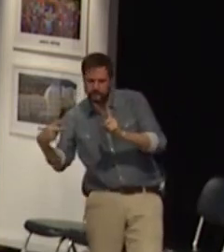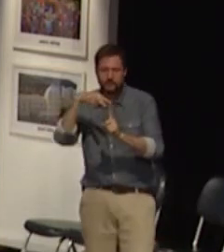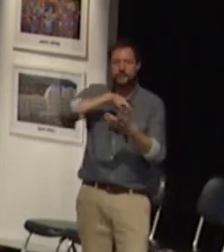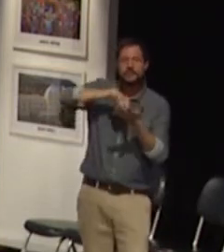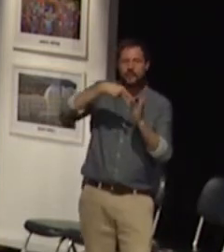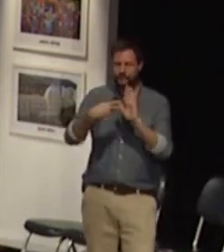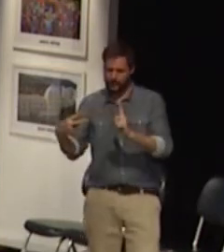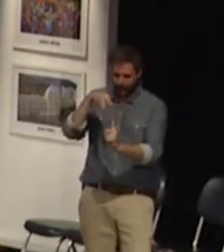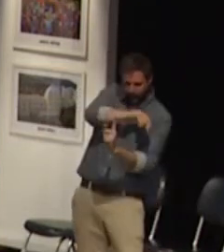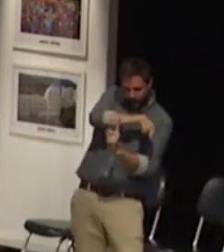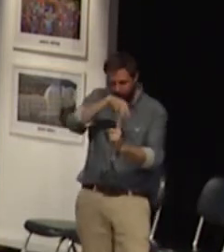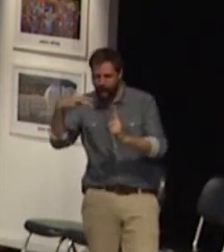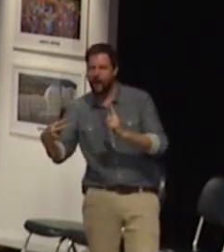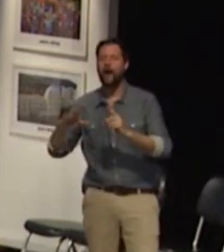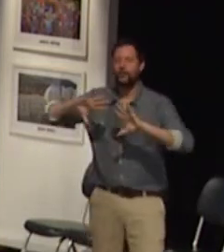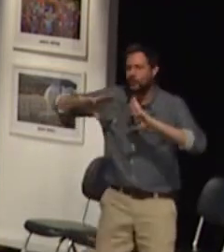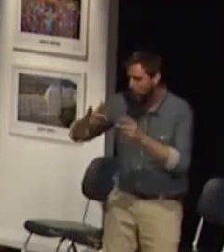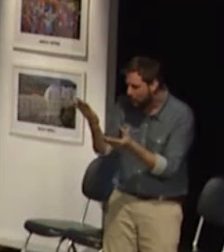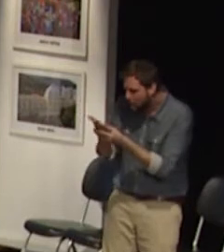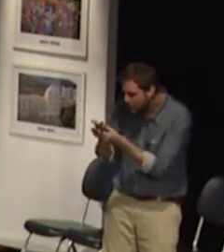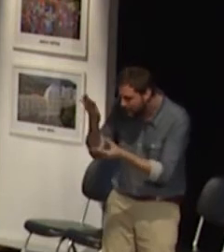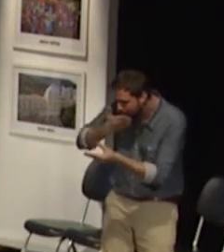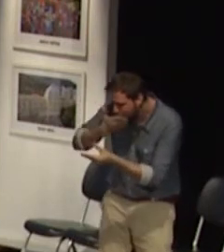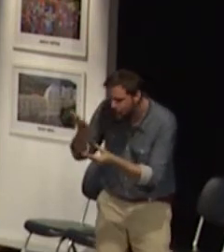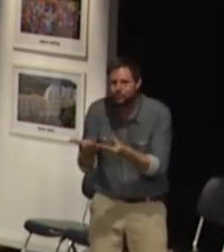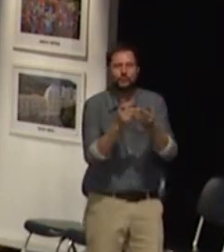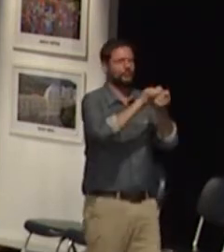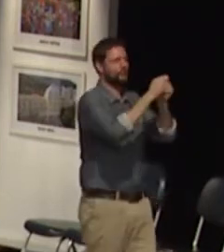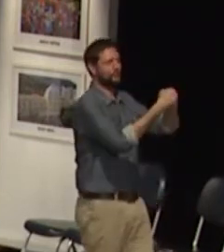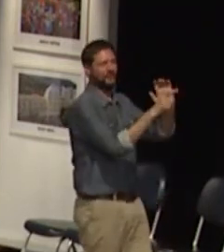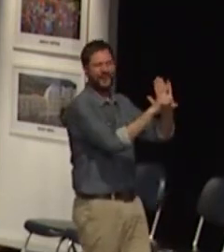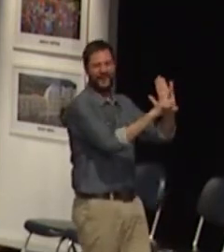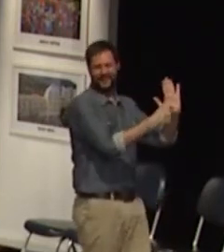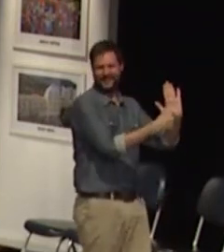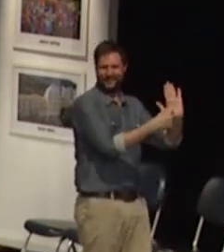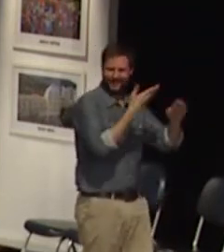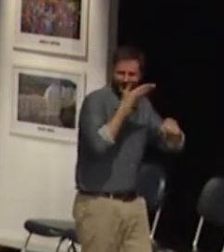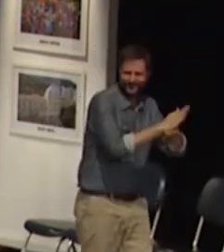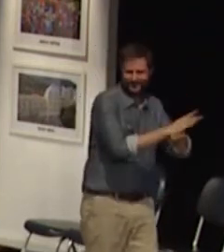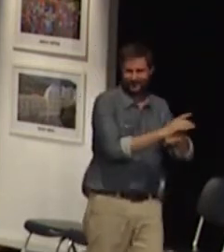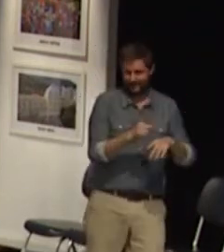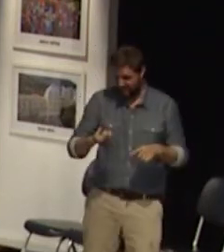consiga esse melhor significado da lei, algumas coisas que a gente não consegue ver dentro da